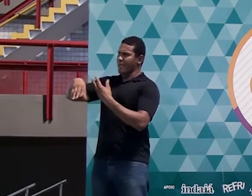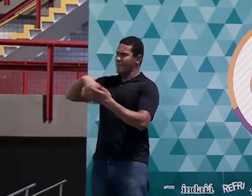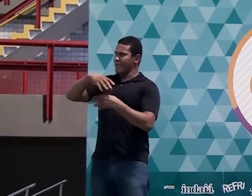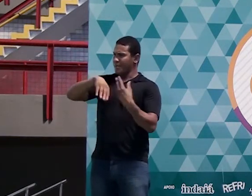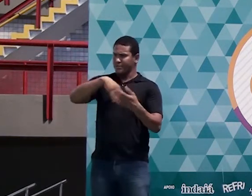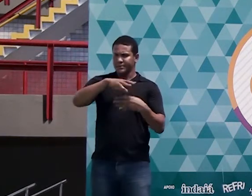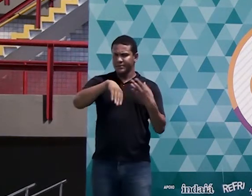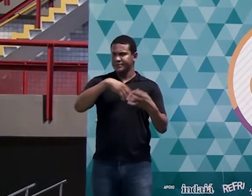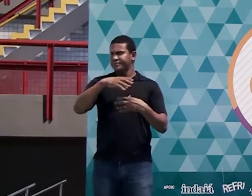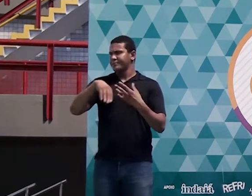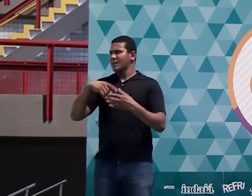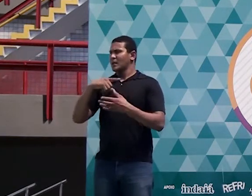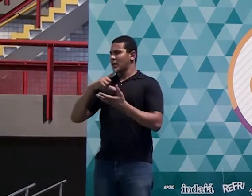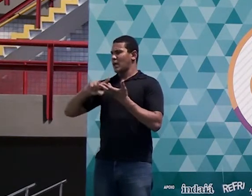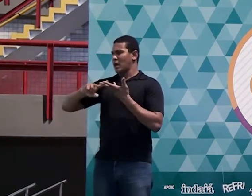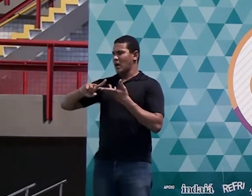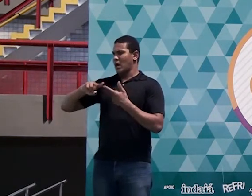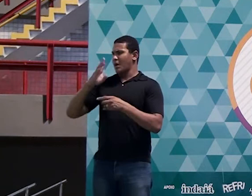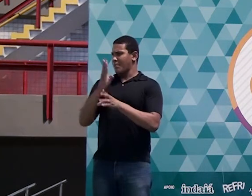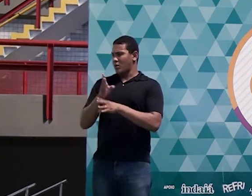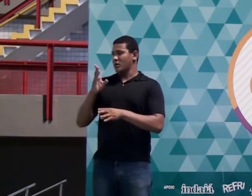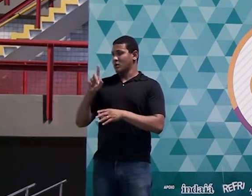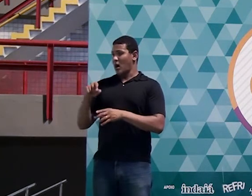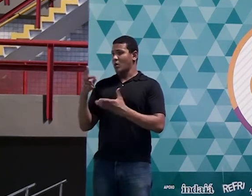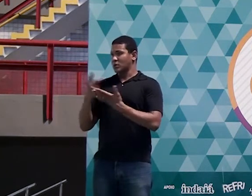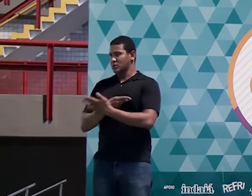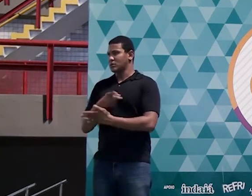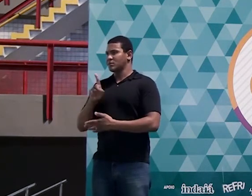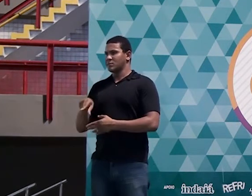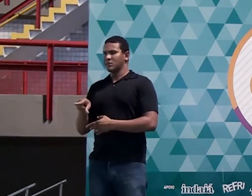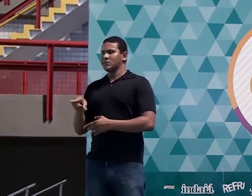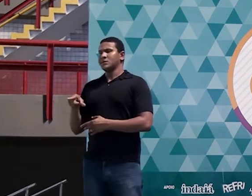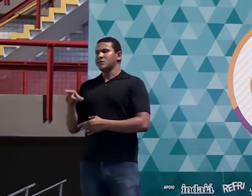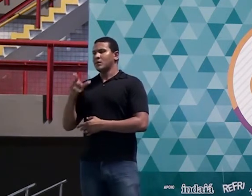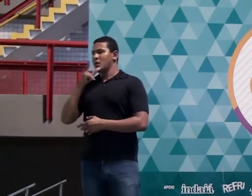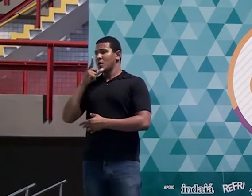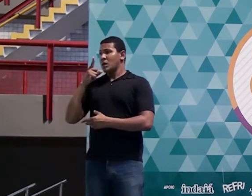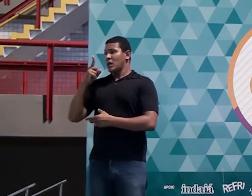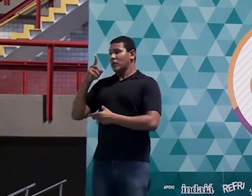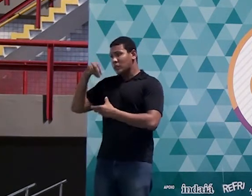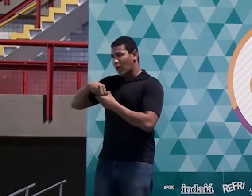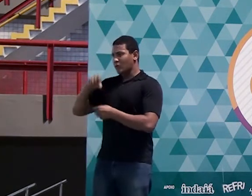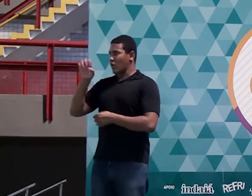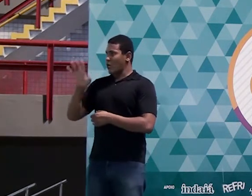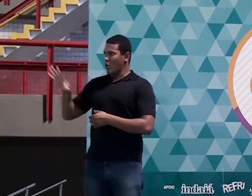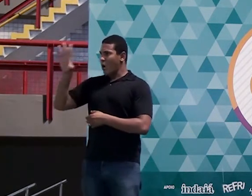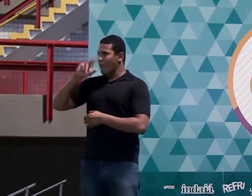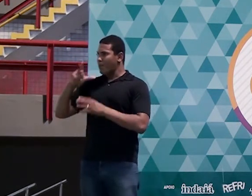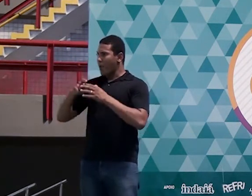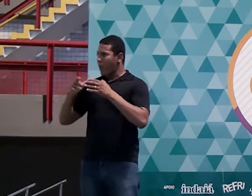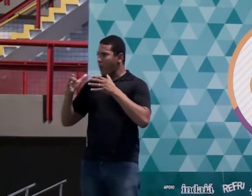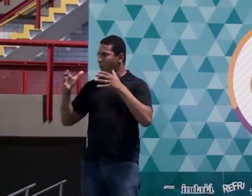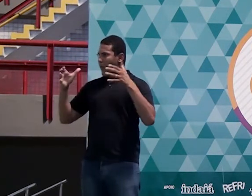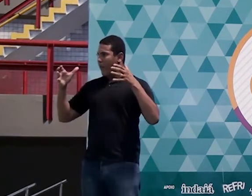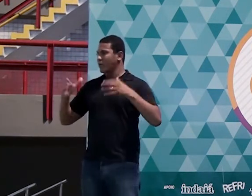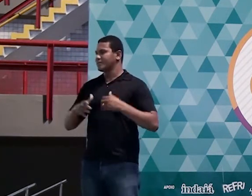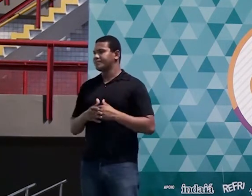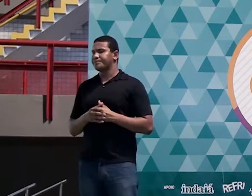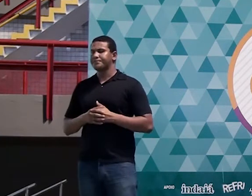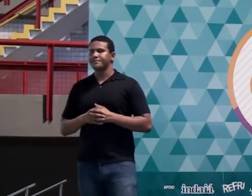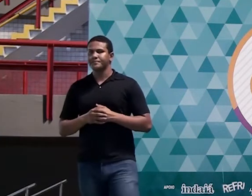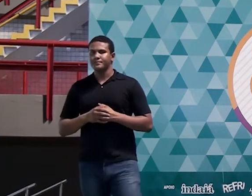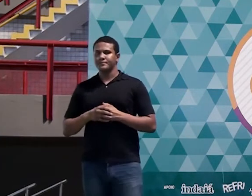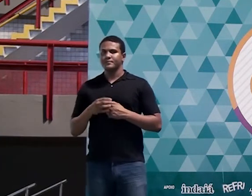existiram completamente estranhas à evolução interior das sociedades europeias. Tá? Vamos lá.